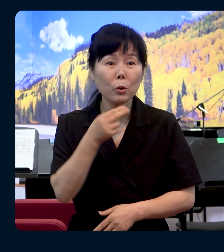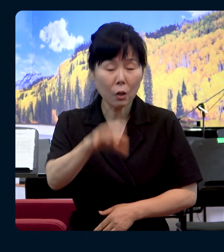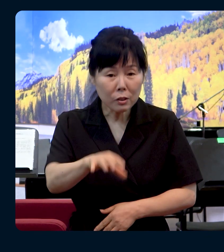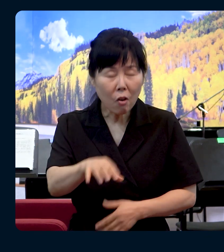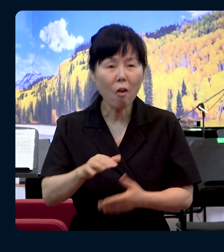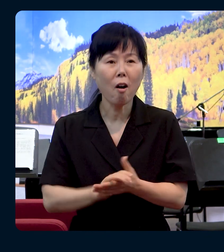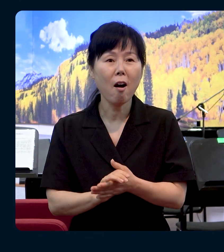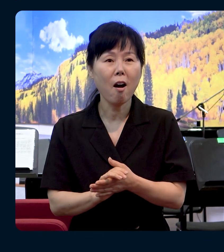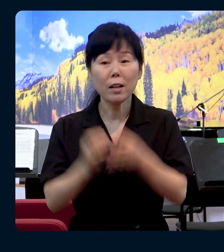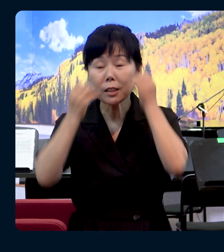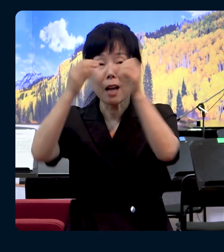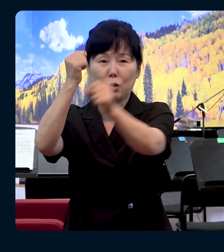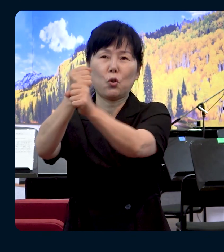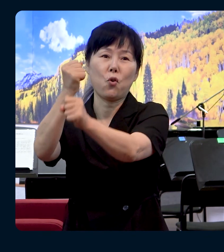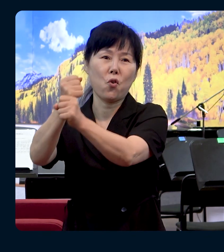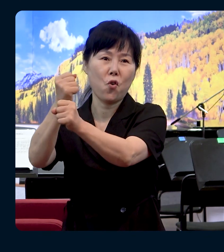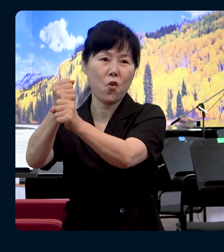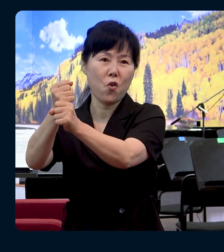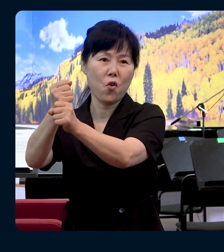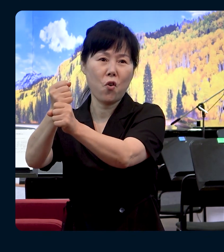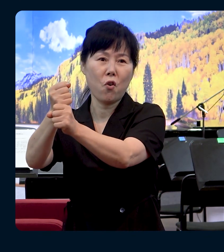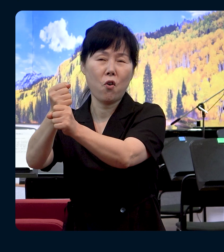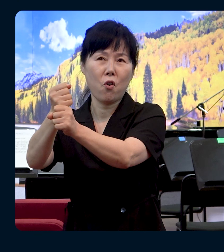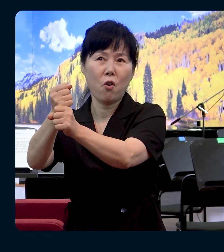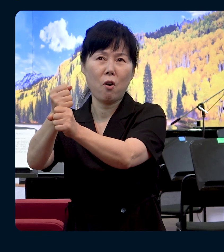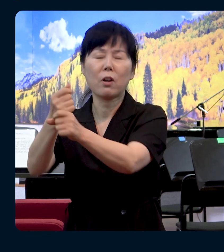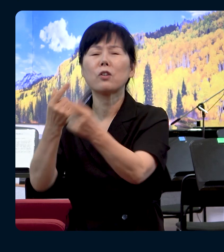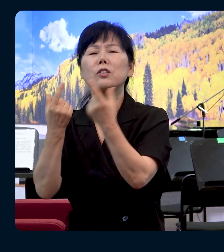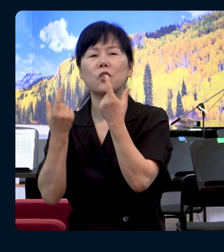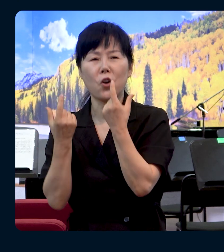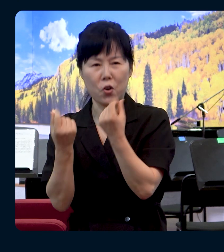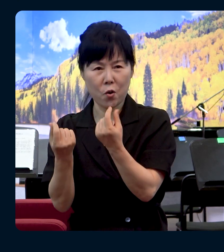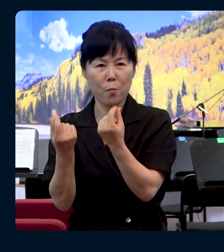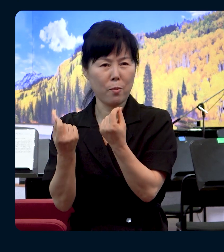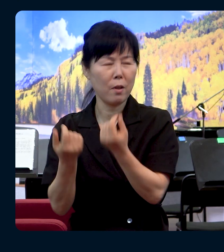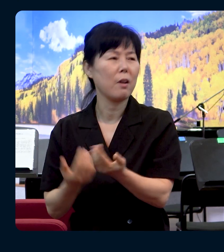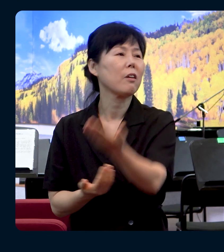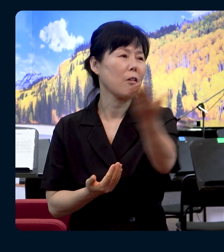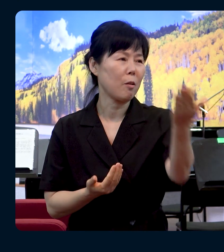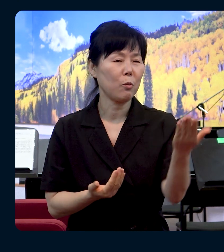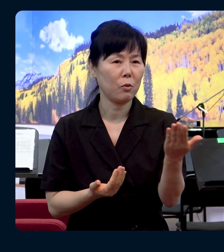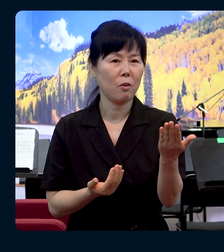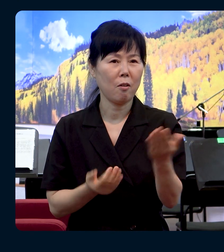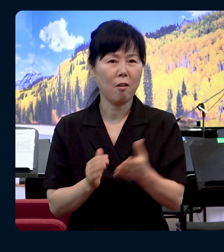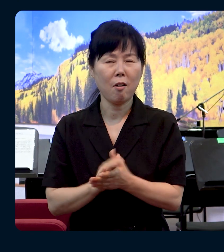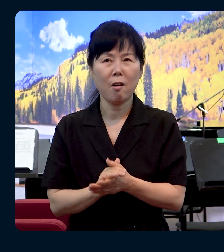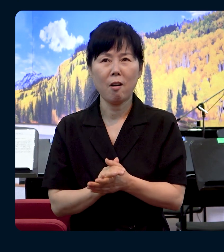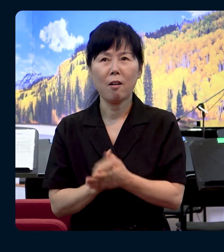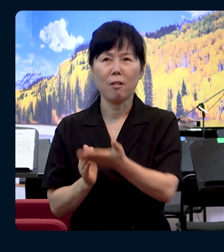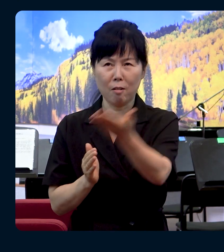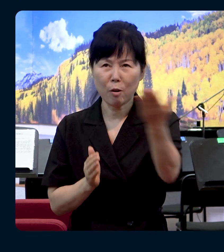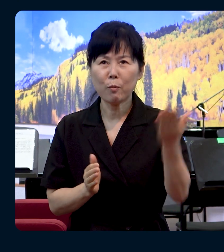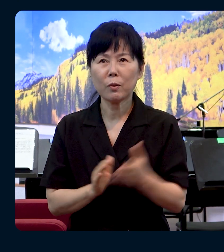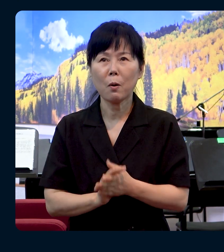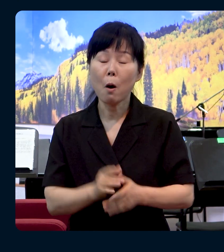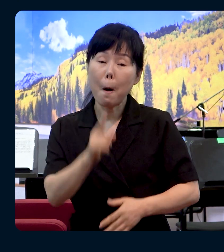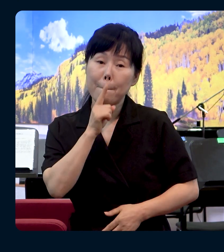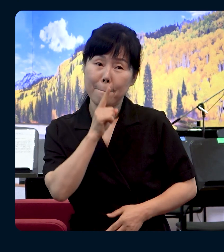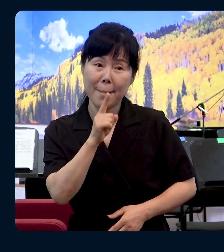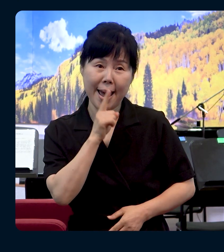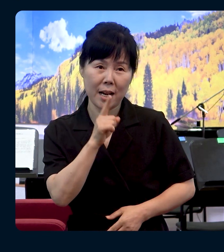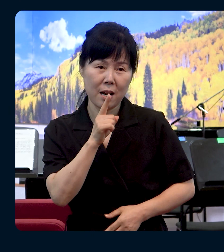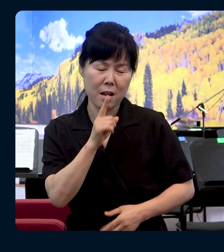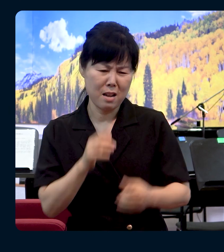아닙니까? 무에서의 창조, 무에서 이 온 세상을 창조하신 것처럼 그렇게 우리도 그만큼은 아는지 모르겠지만 말이라고 하는